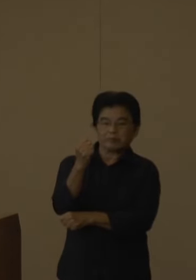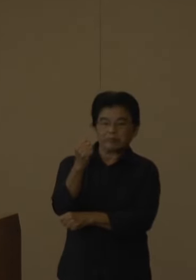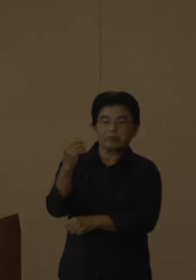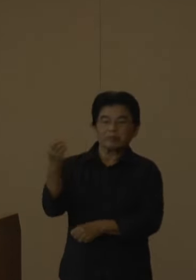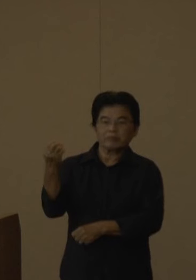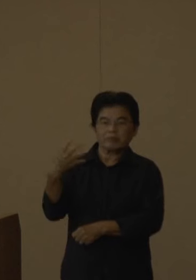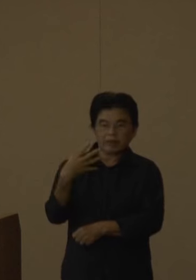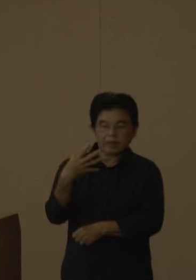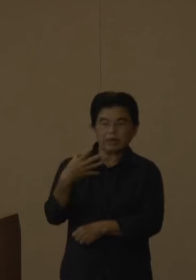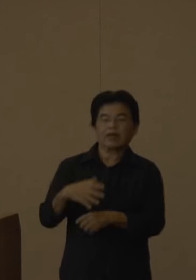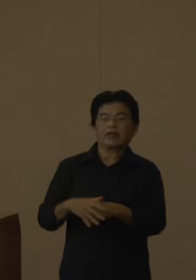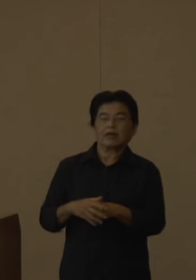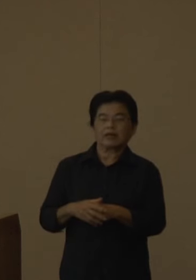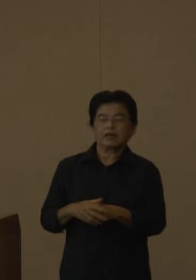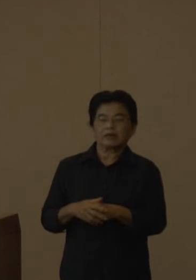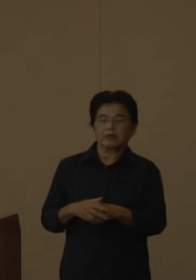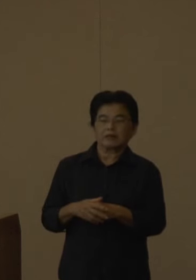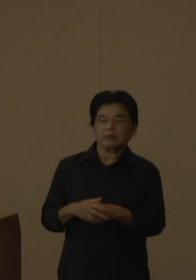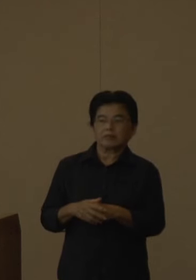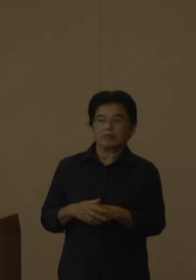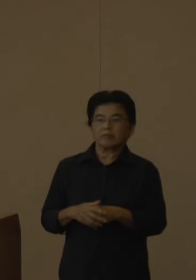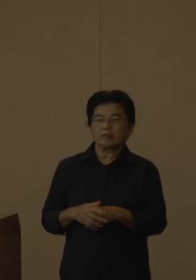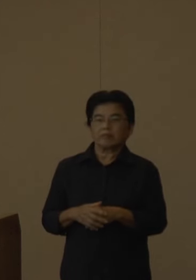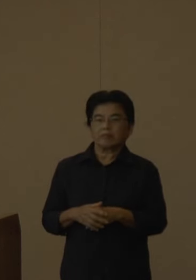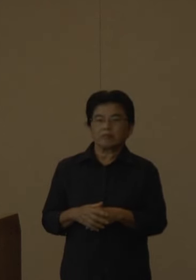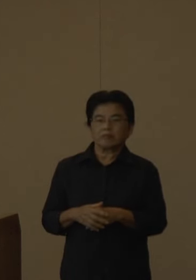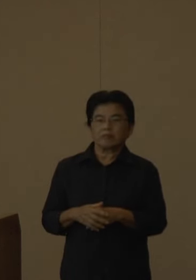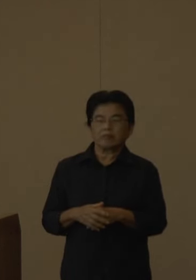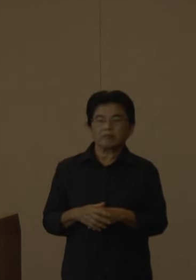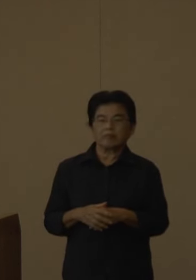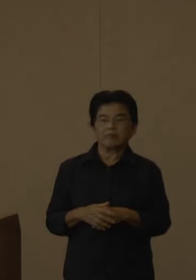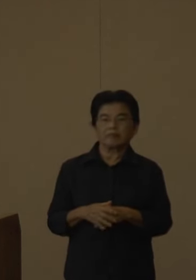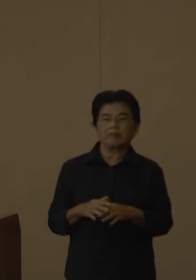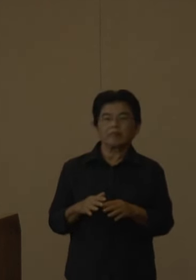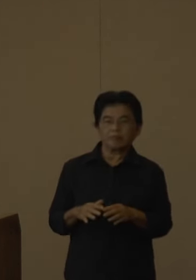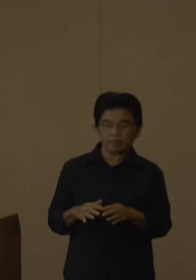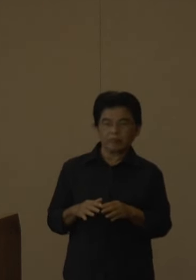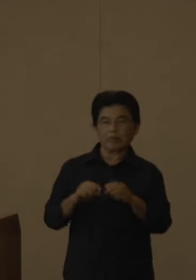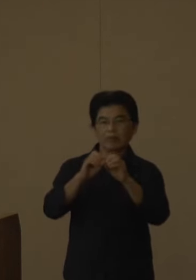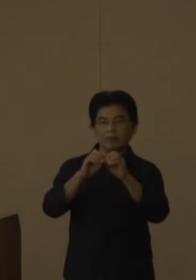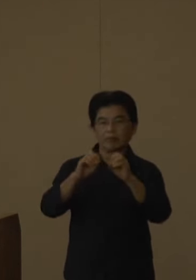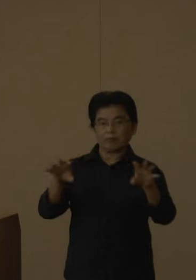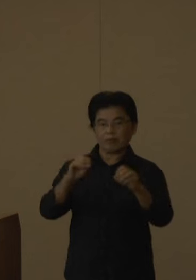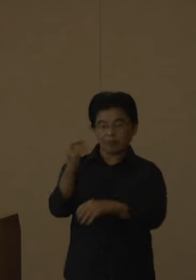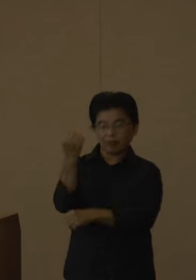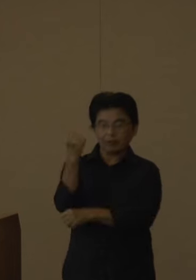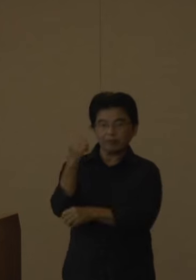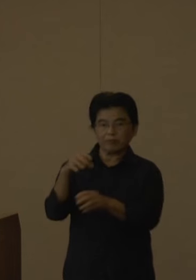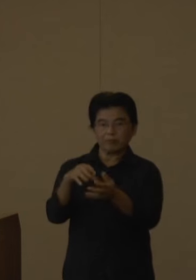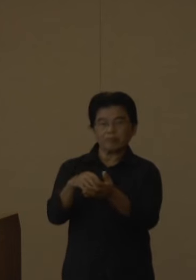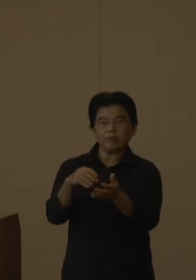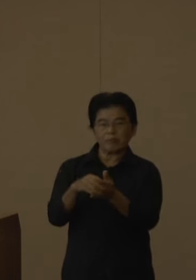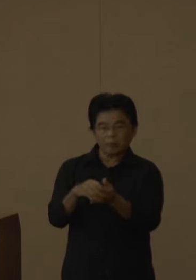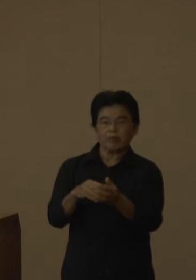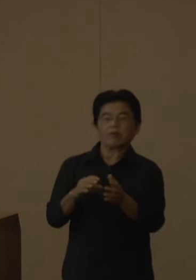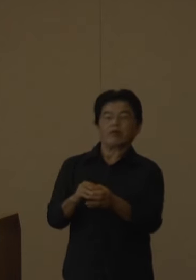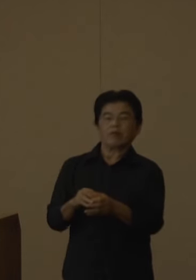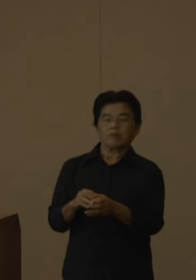宿泊税に関連してですが、はい、なんか、報道ではですね、業界団